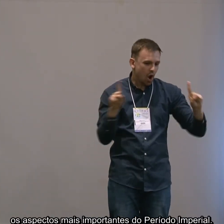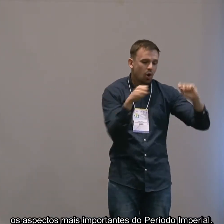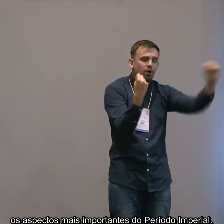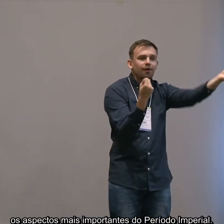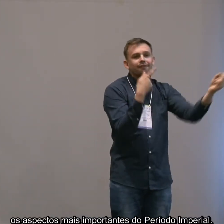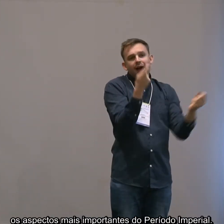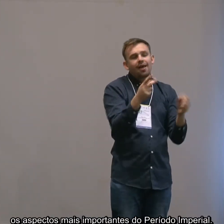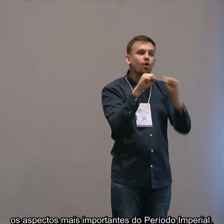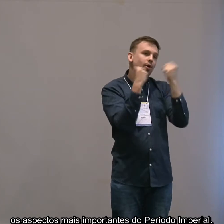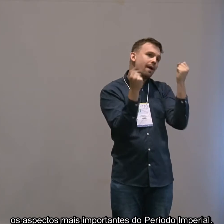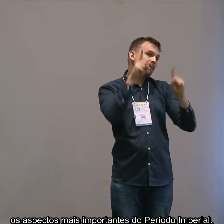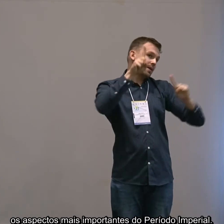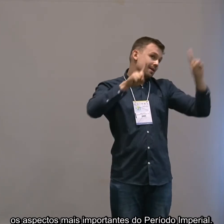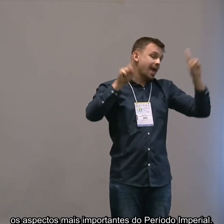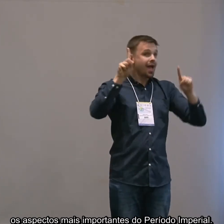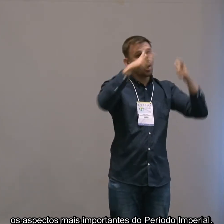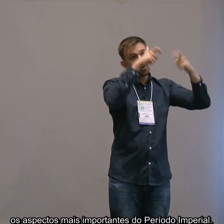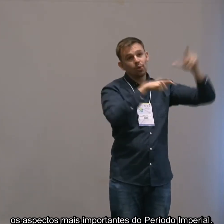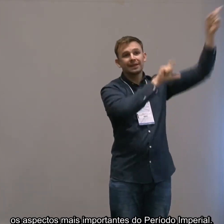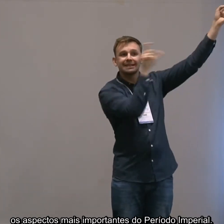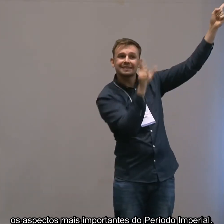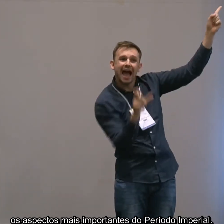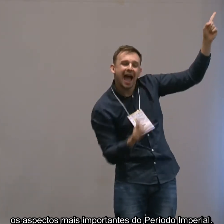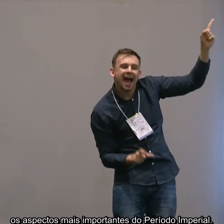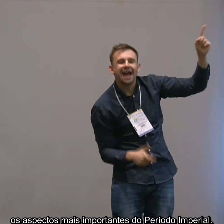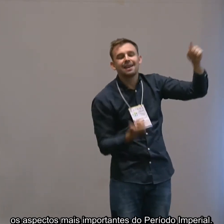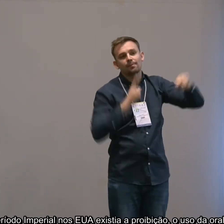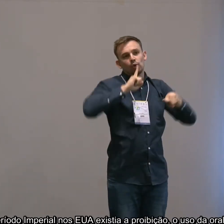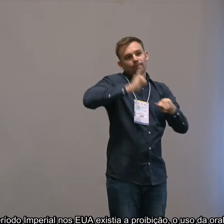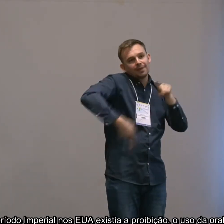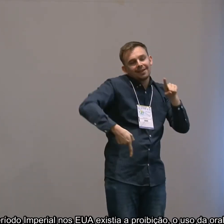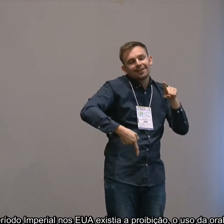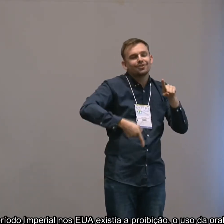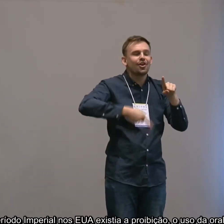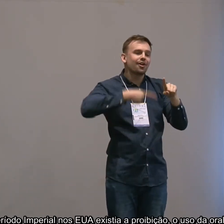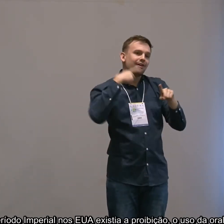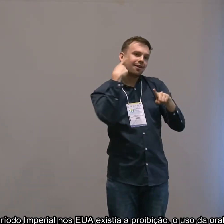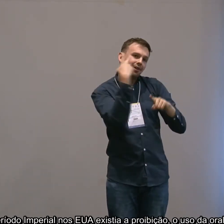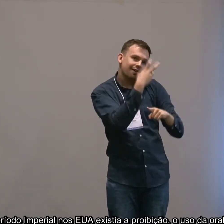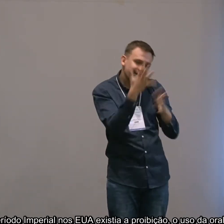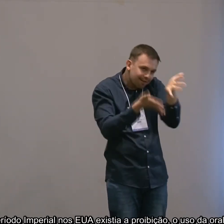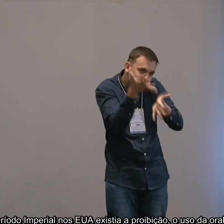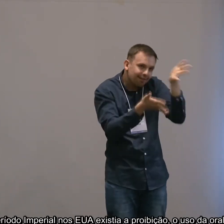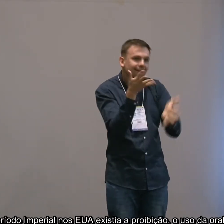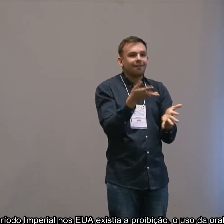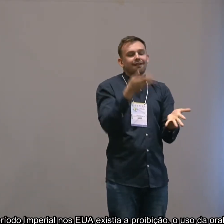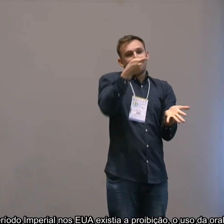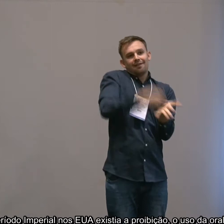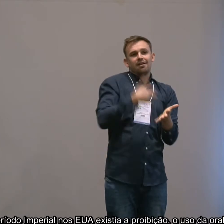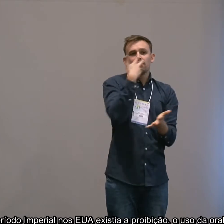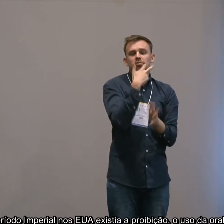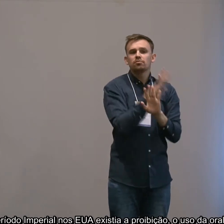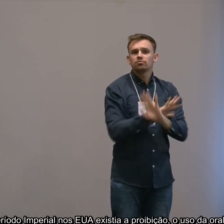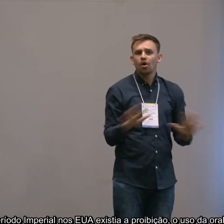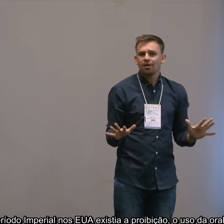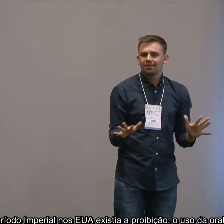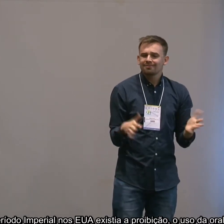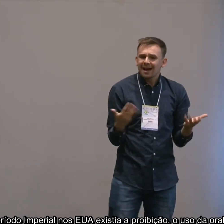aspectos mais importantes do período imperial ah, no período imperial nos Estados Unidos existia a proibição o uso da oralização era